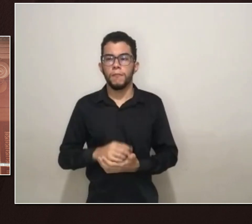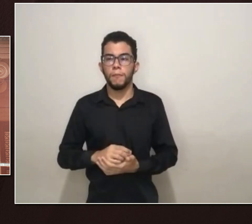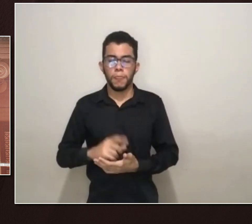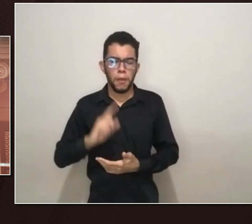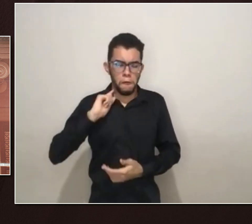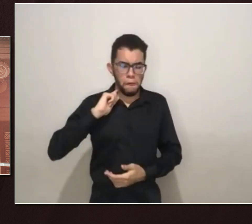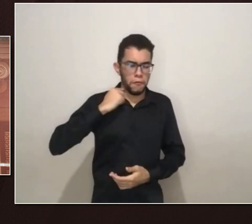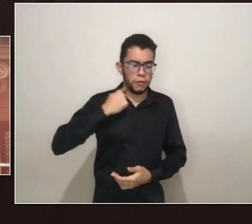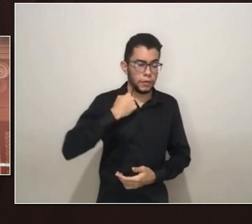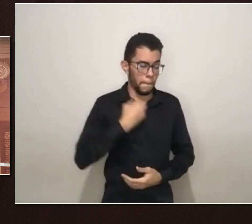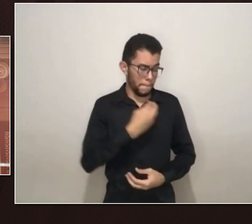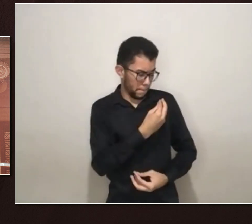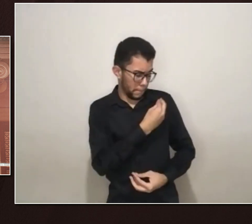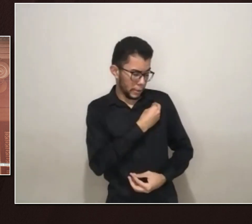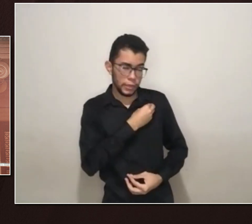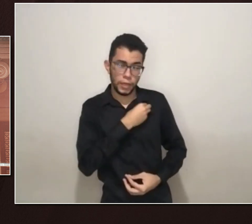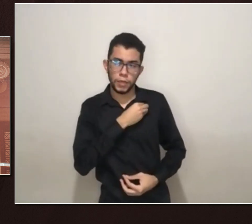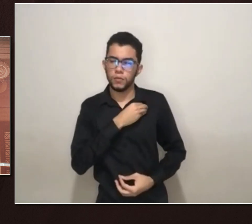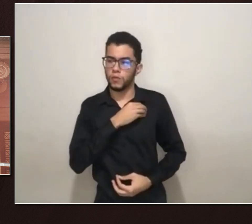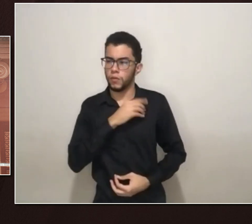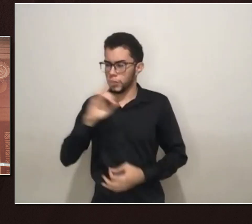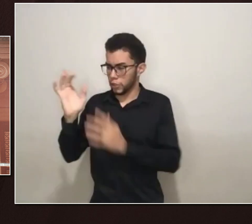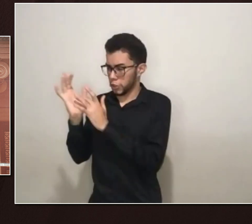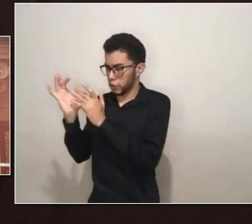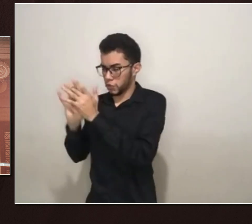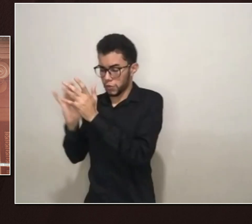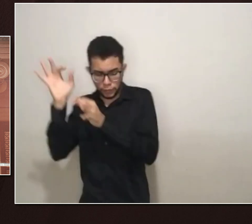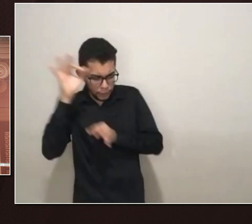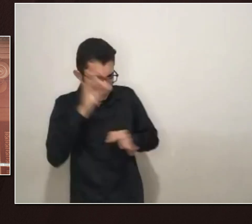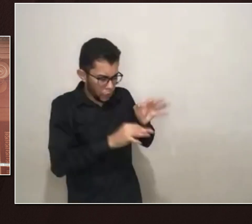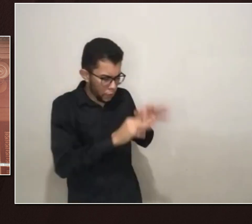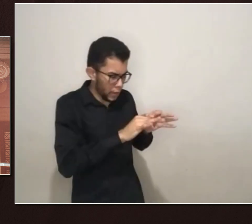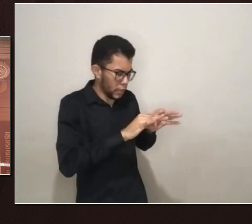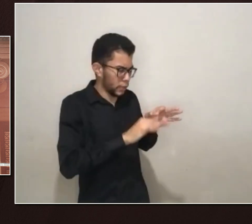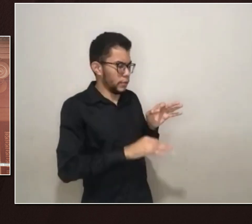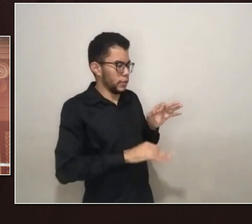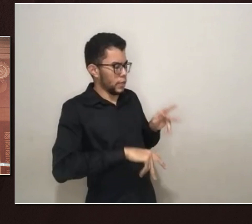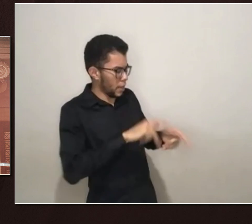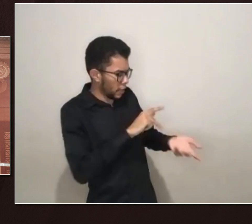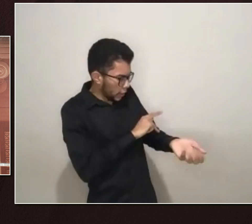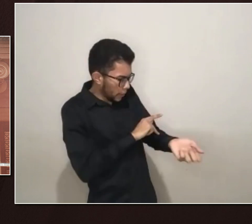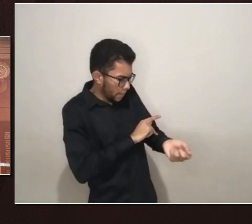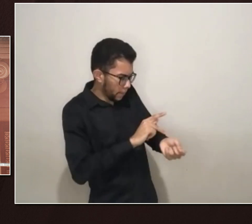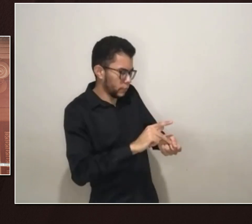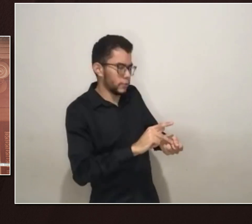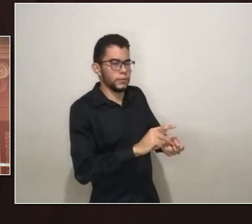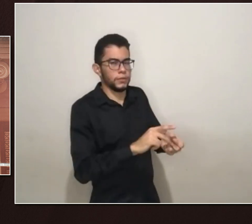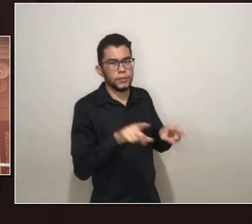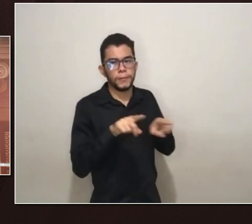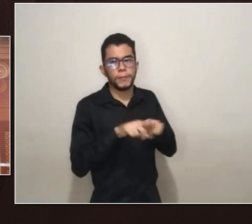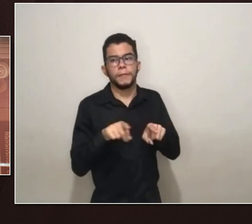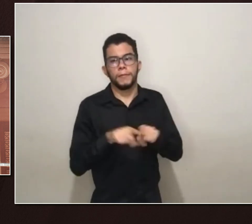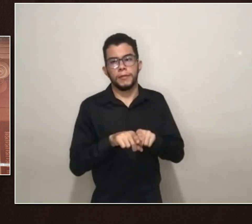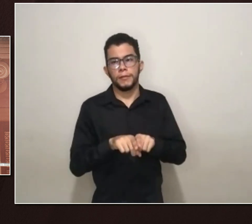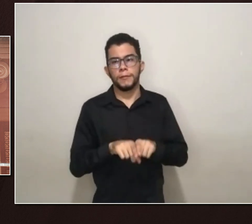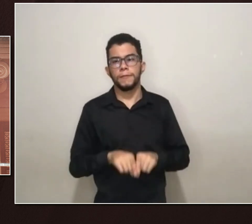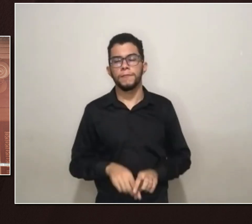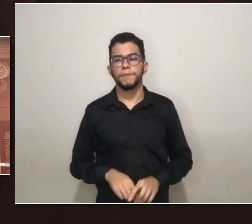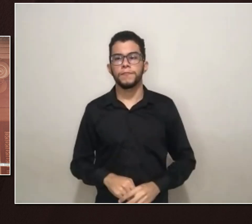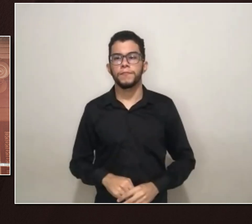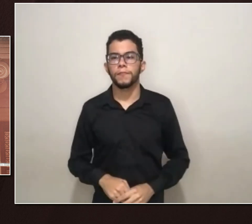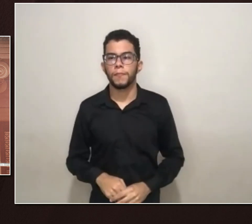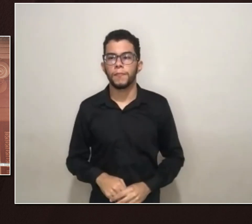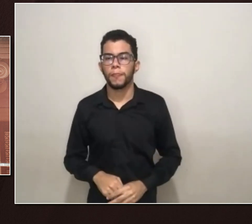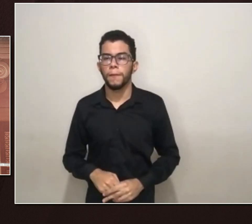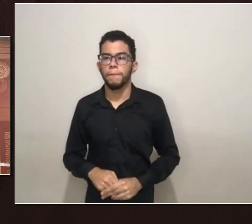Quer preparar a igreja como uma igreja gloriosa. Portanto, irmãos, às vezes esse processo de limpeza pode doer em